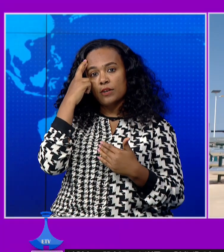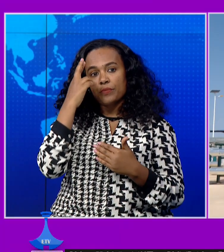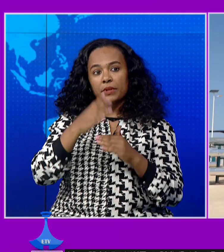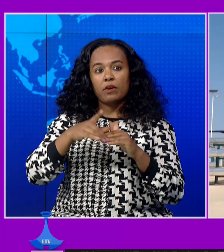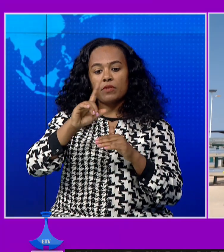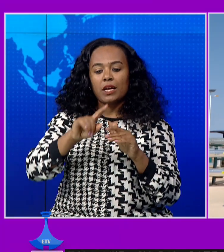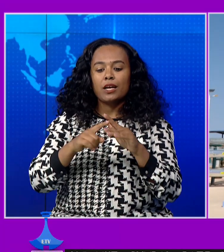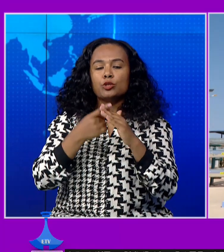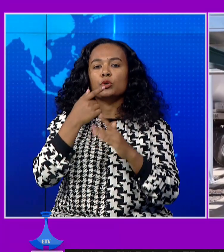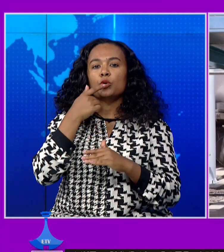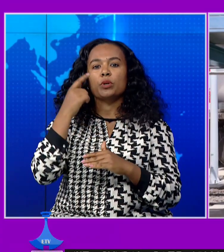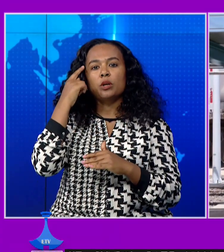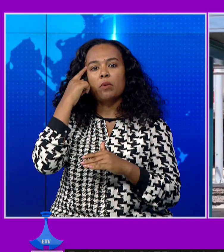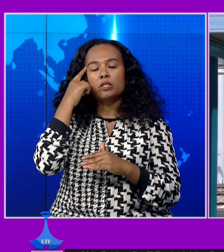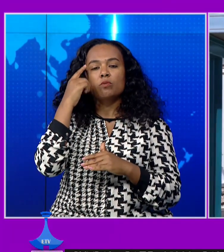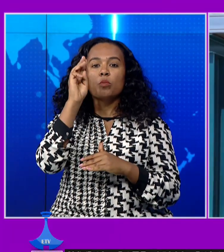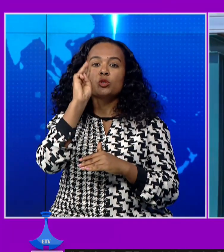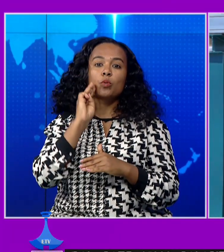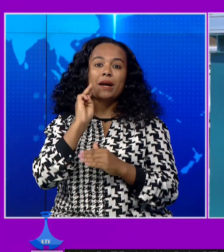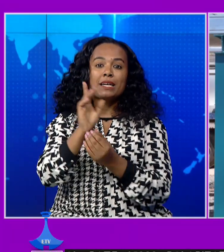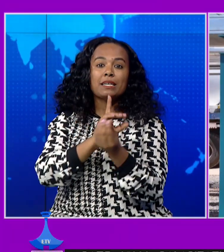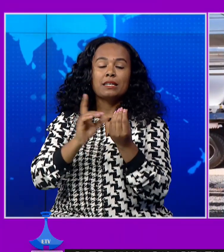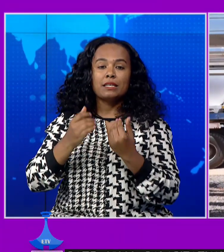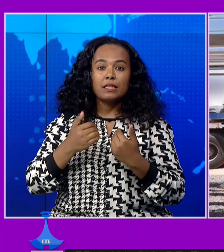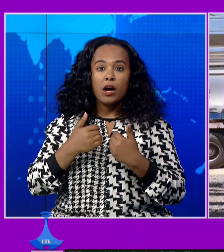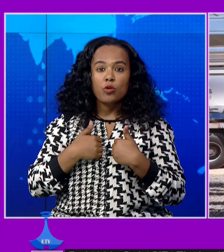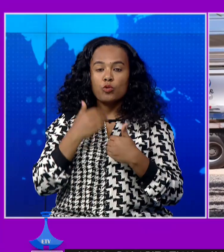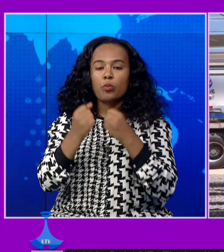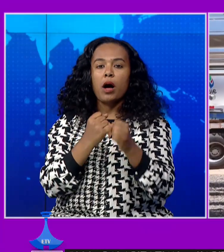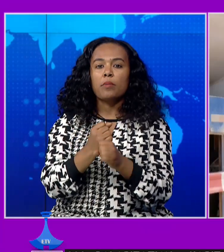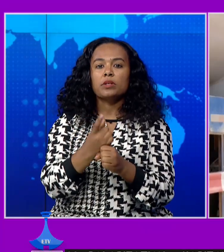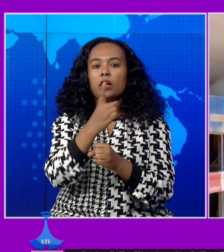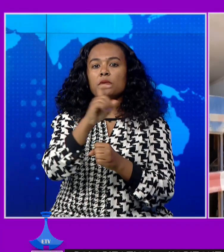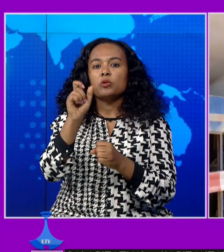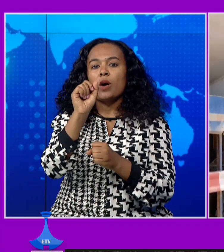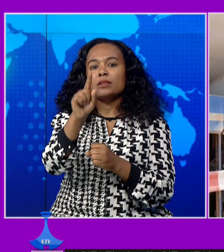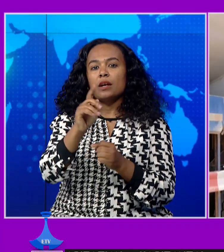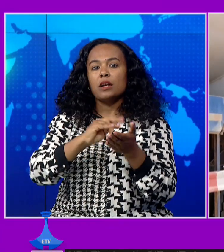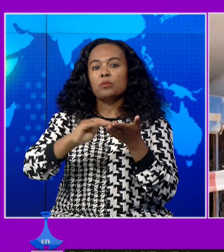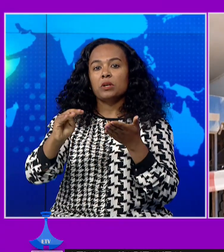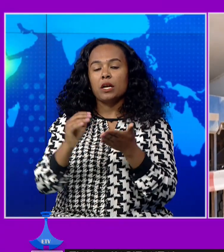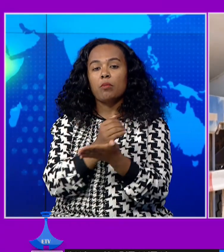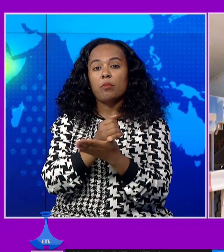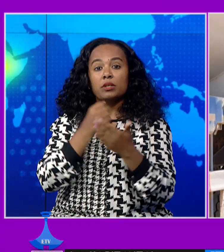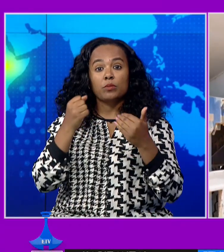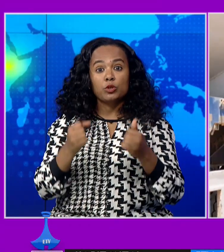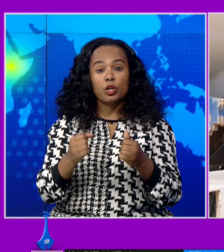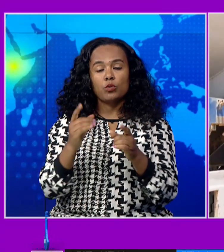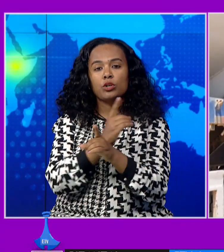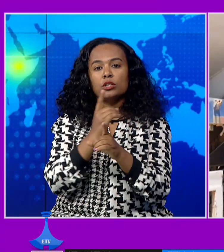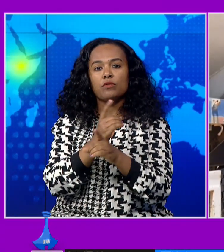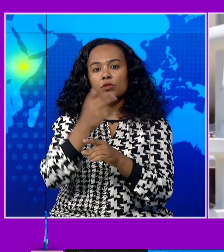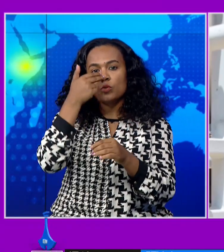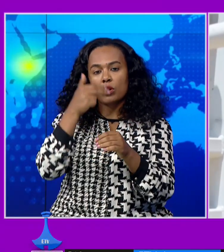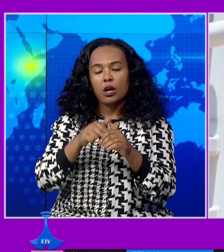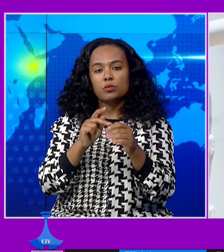ከፍተኛ ጅምር ነው ብዬ ነው የማስበው። በሶማሌ ክልል ካሉብ በአመት 111 ሚሊዮን ሊትር ማምረት የሚቻለውን የተፈጥሮ ጋዝ